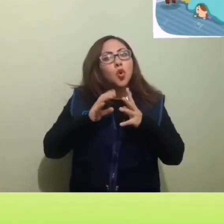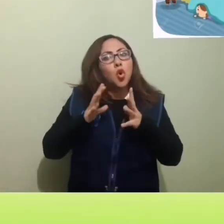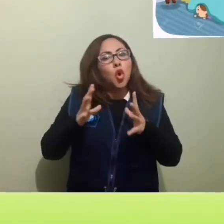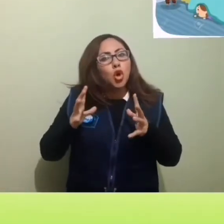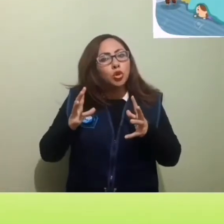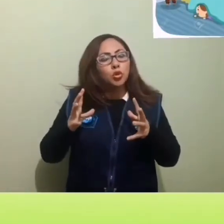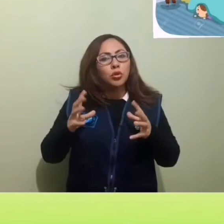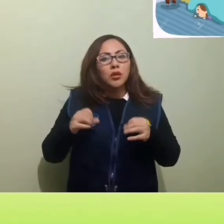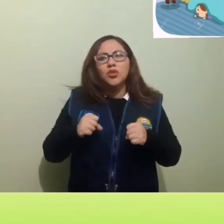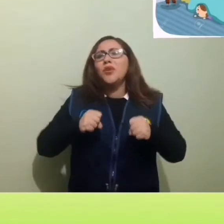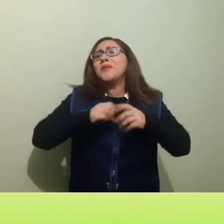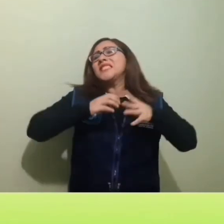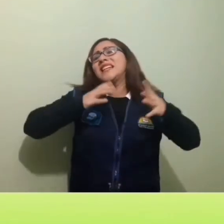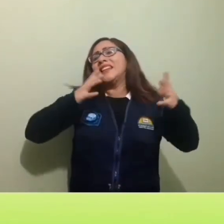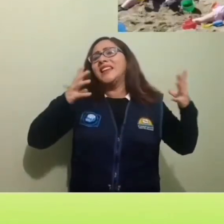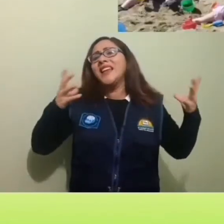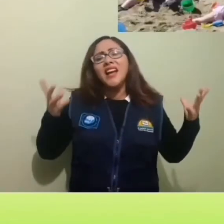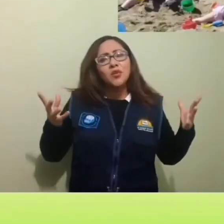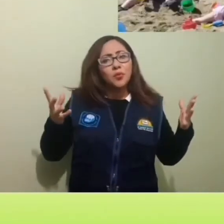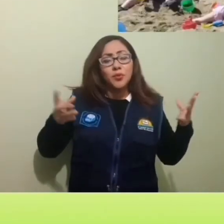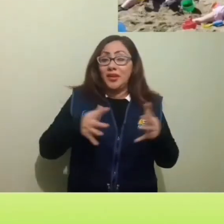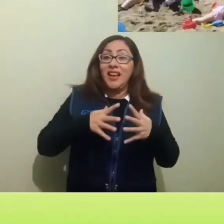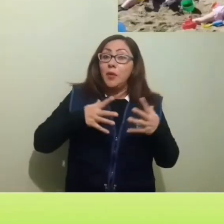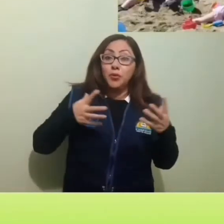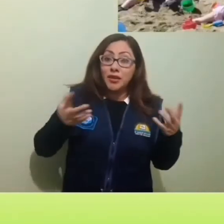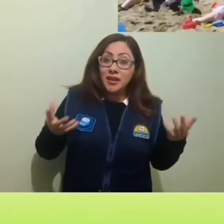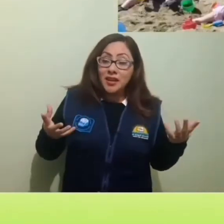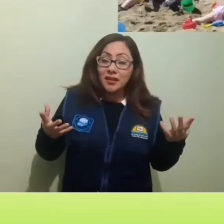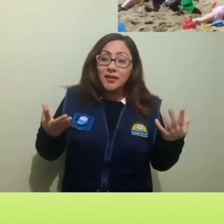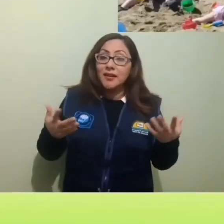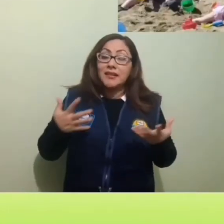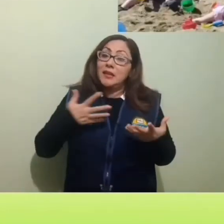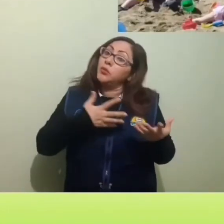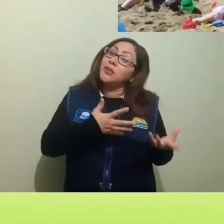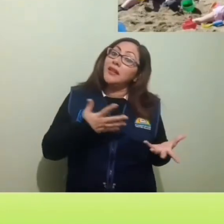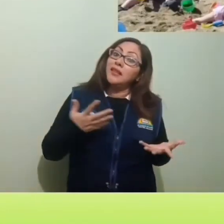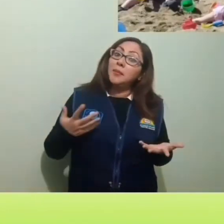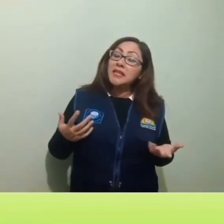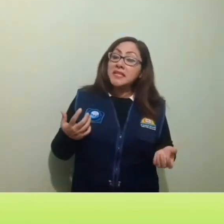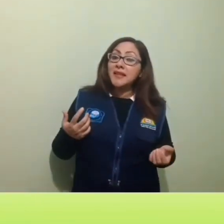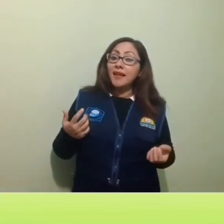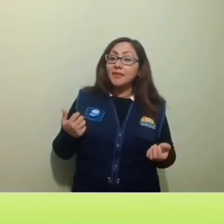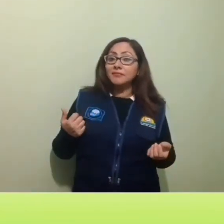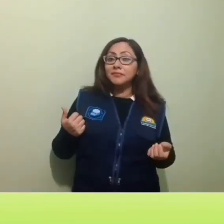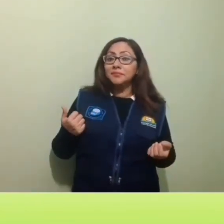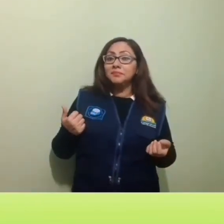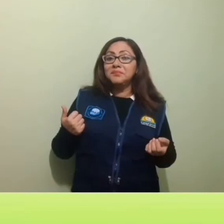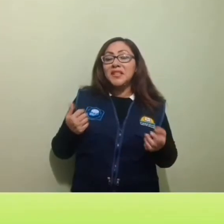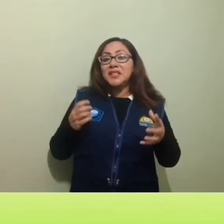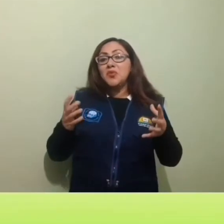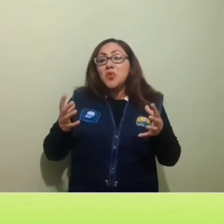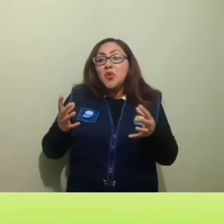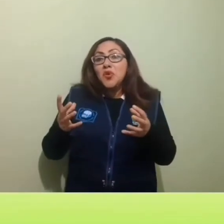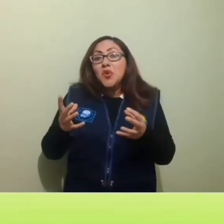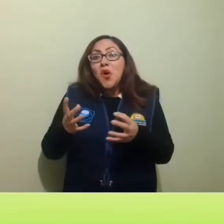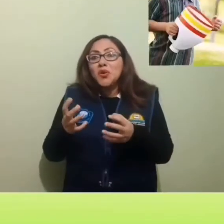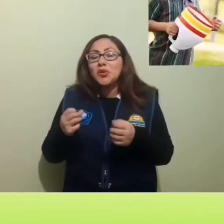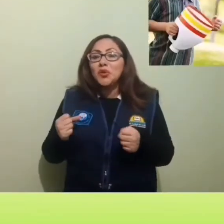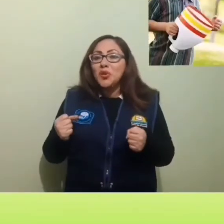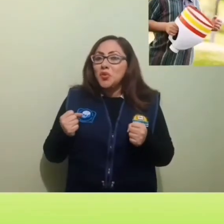corto No debe ser tan largo Porque aburriría Estamos en la etapa inicial Tiene que ser un juego corto Un